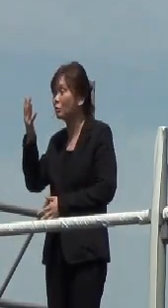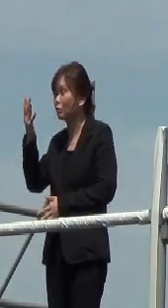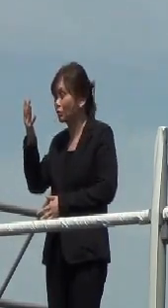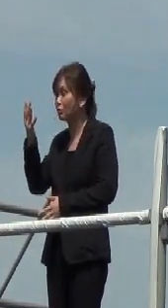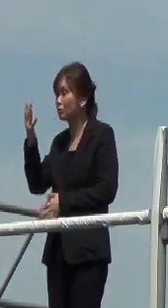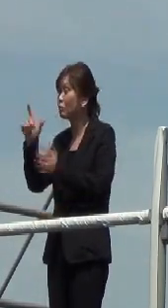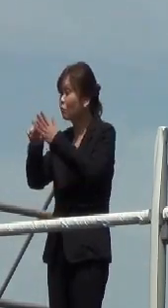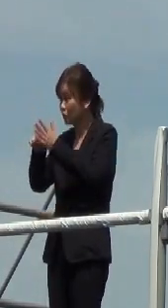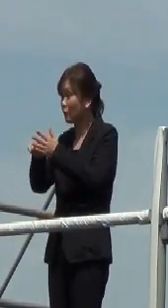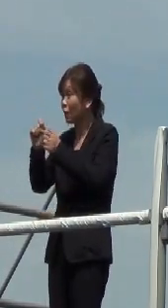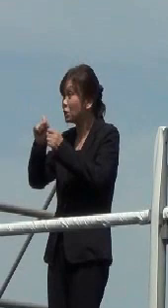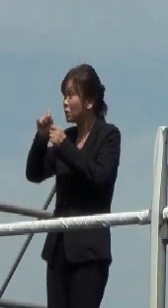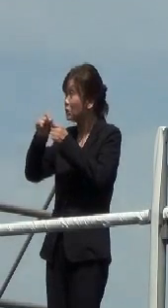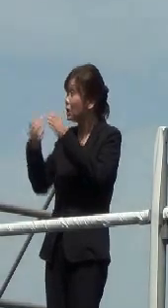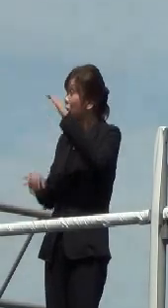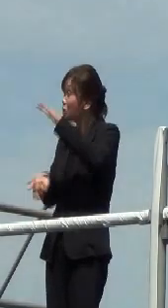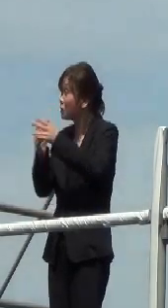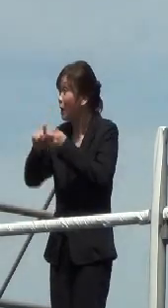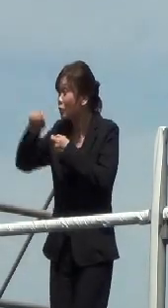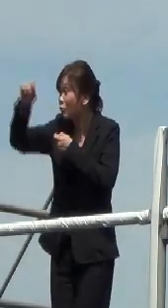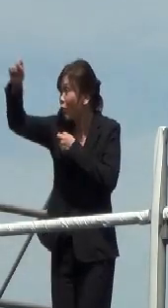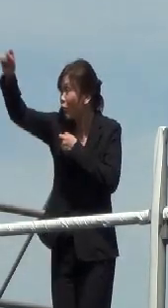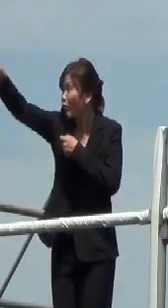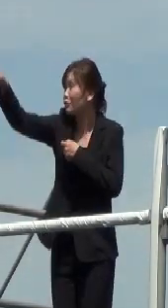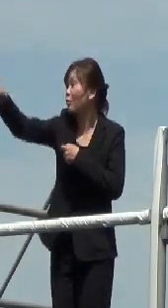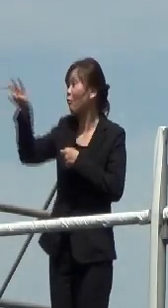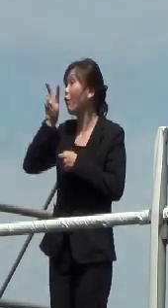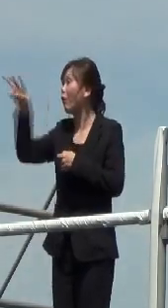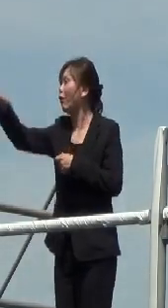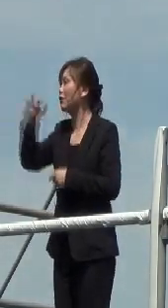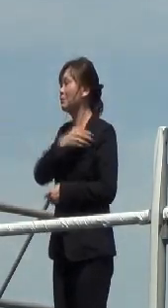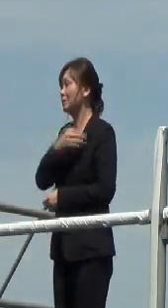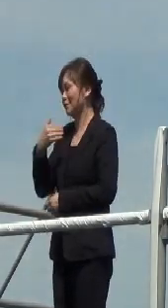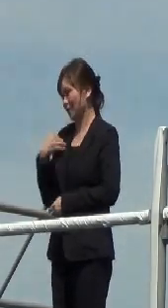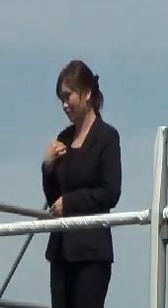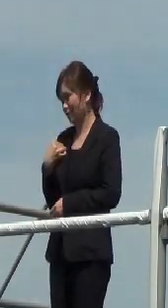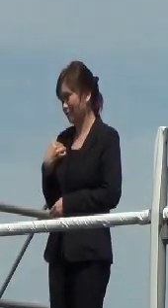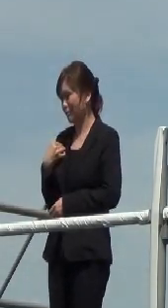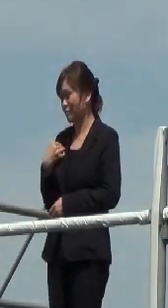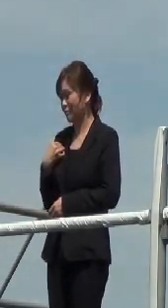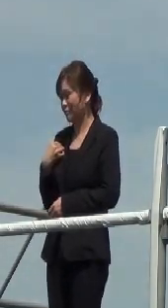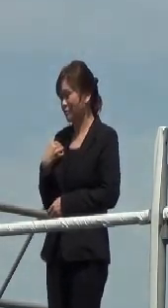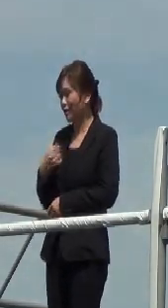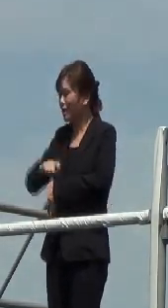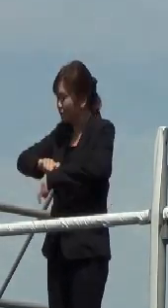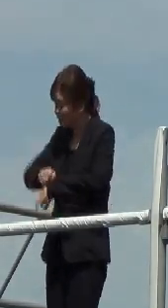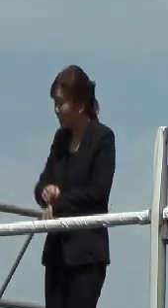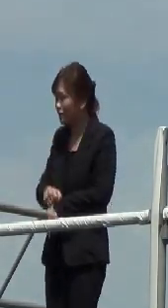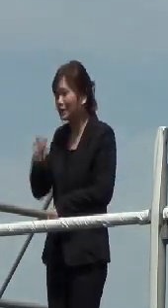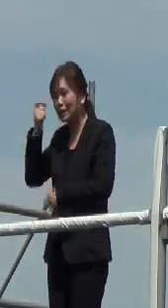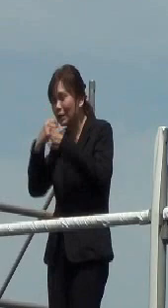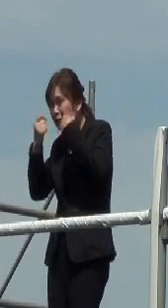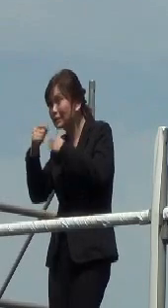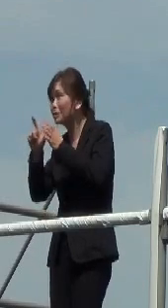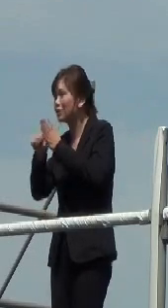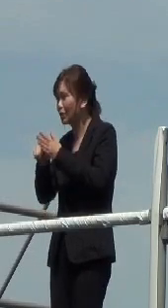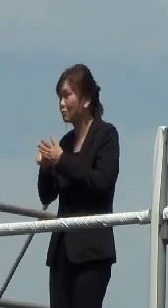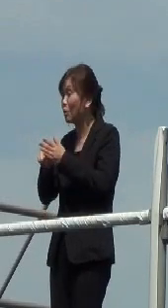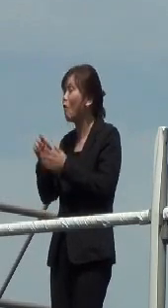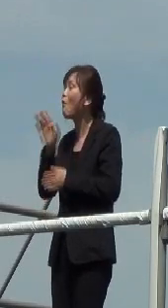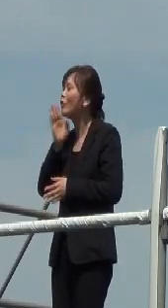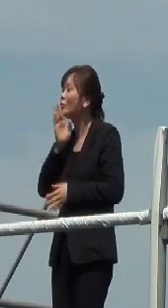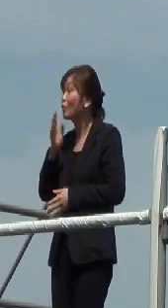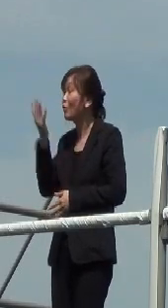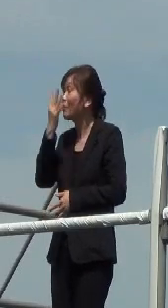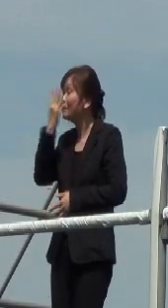見えてきます。辛い時も悲しい時も、もしかしたら見えないものが見えてくるかもしれません。